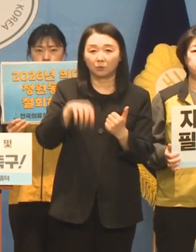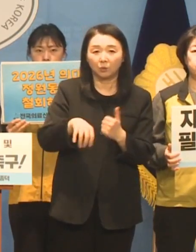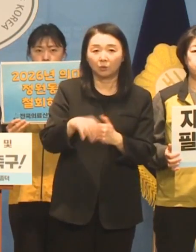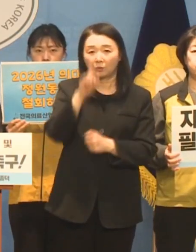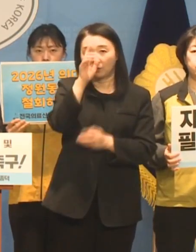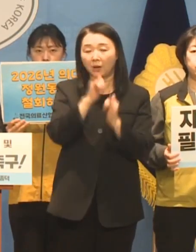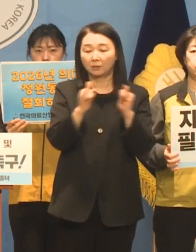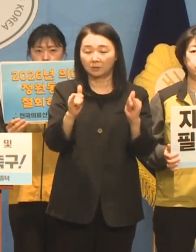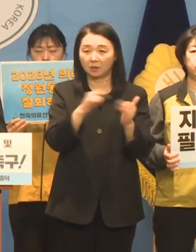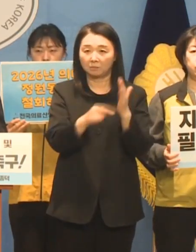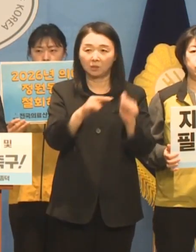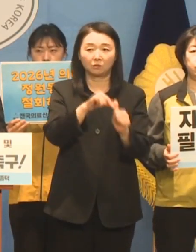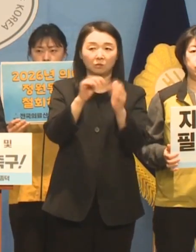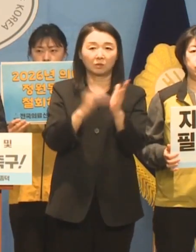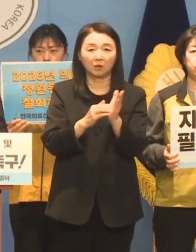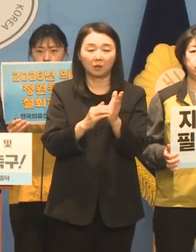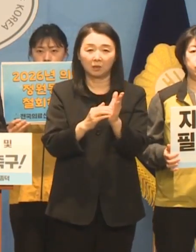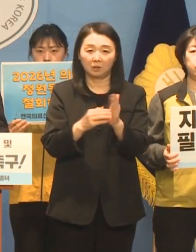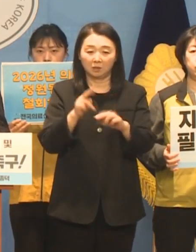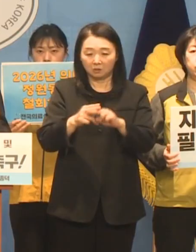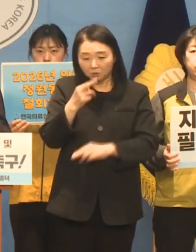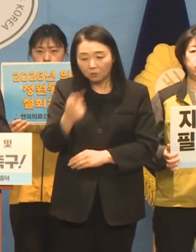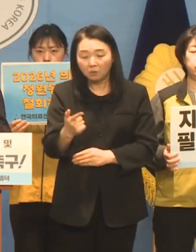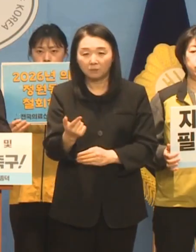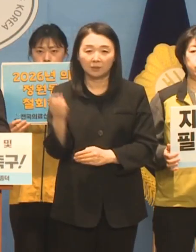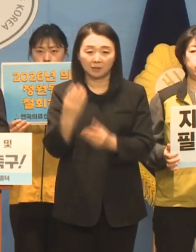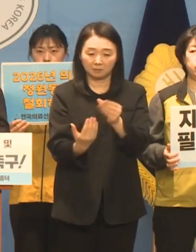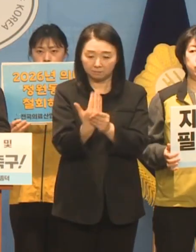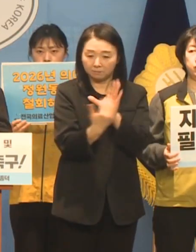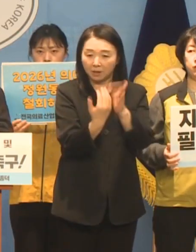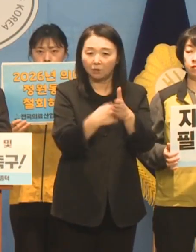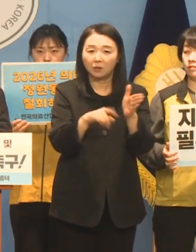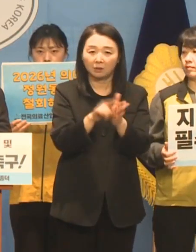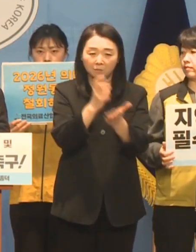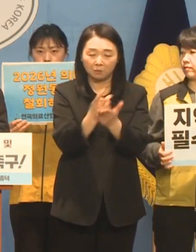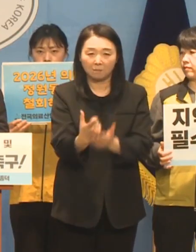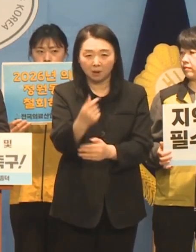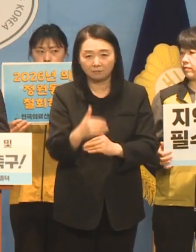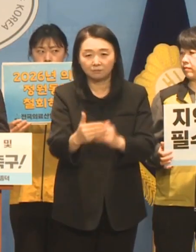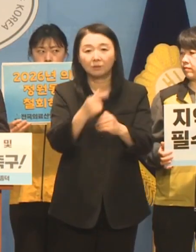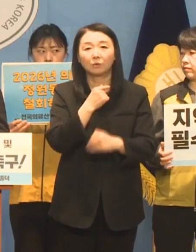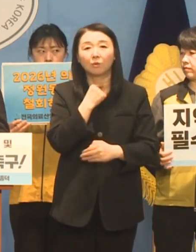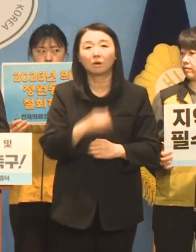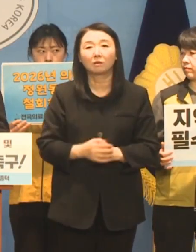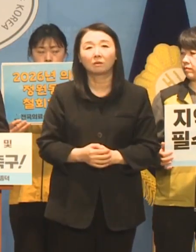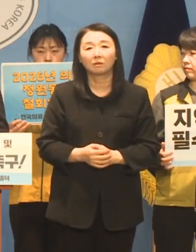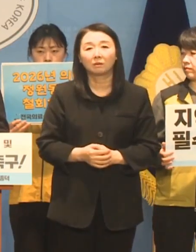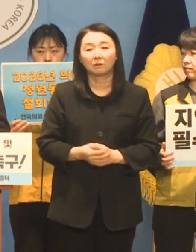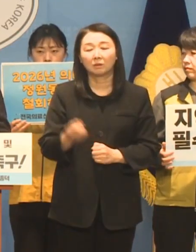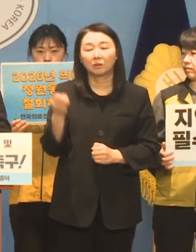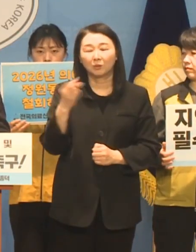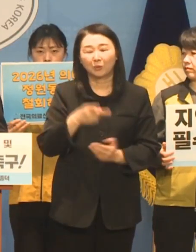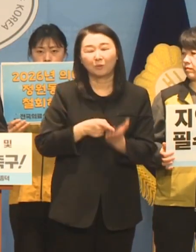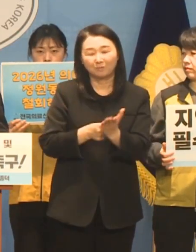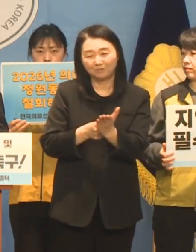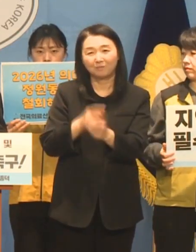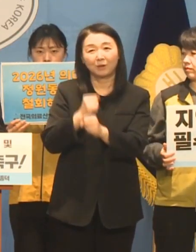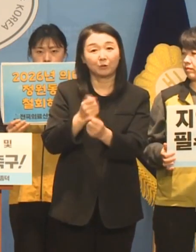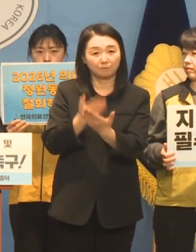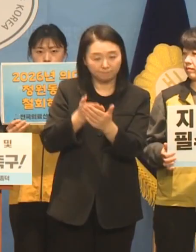피해 구제와 의료공백 재발 방지를 위한 이 법안들이 신속히 처리하고 또 발의할 것을